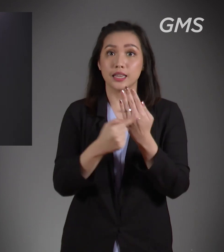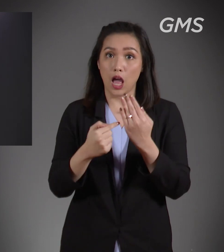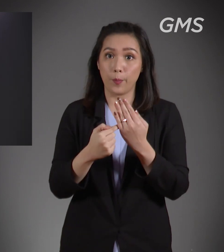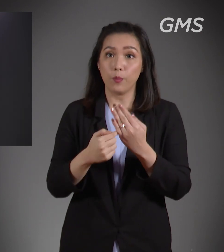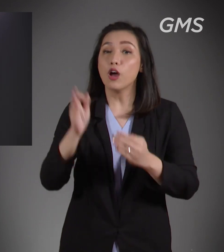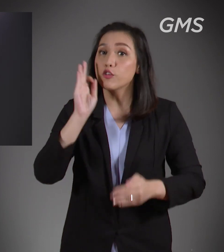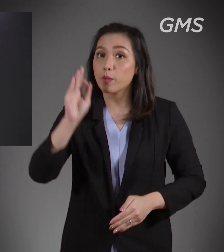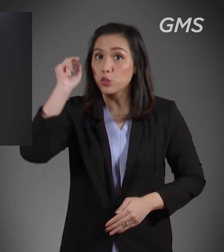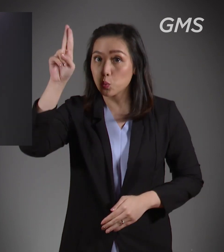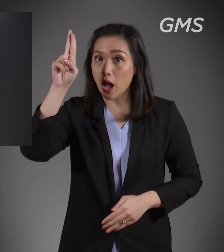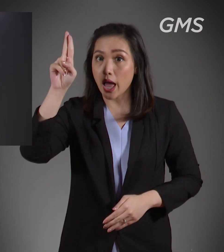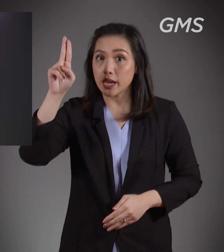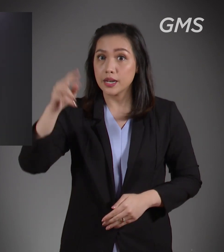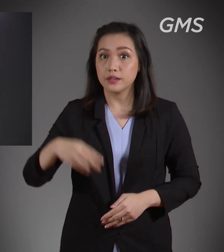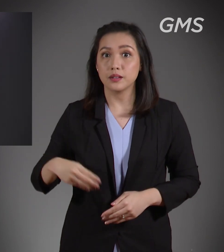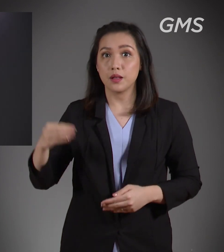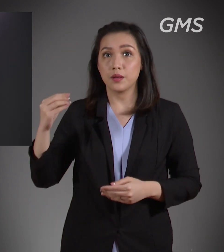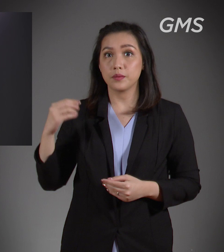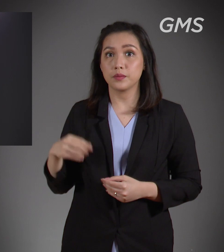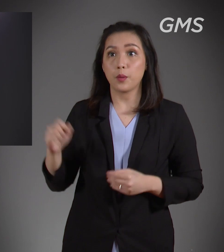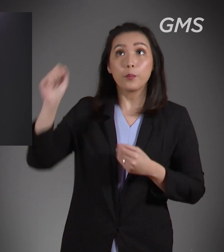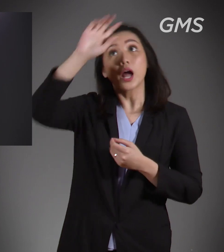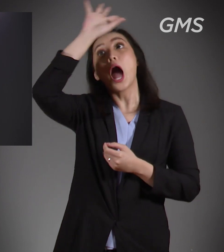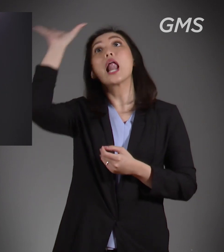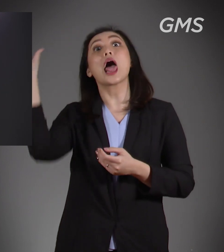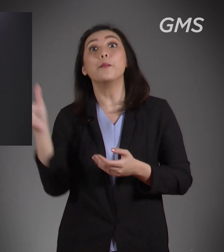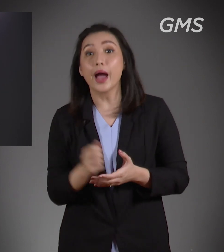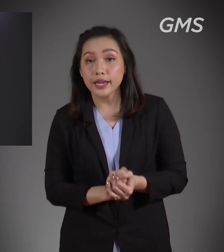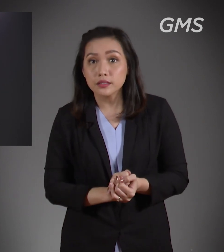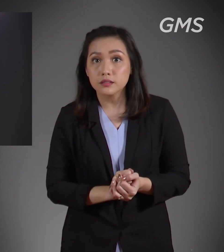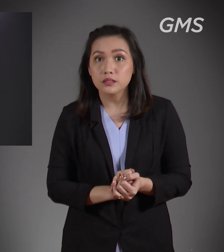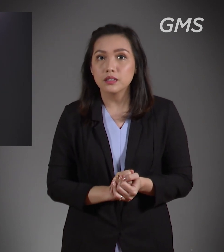pengalaman. Pengalaman gak mempan. Tahun kelima hukuman tiba.